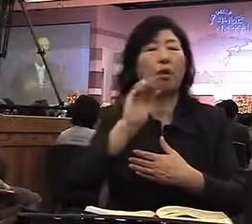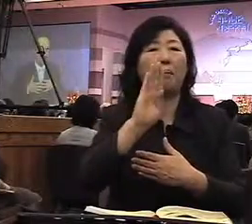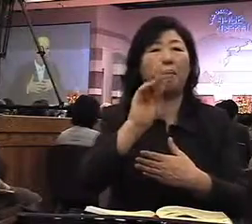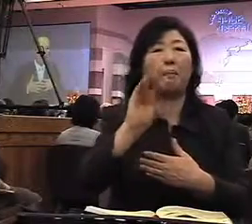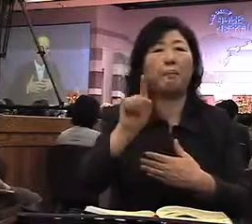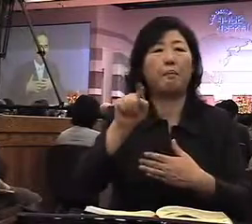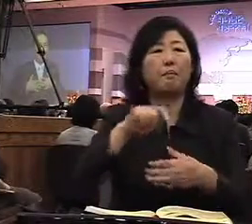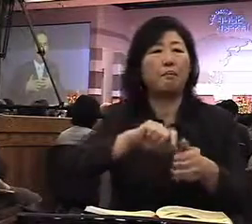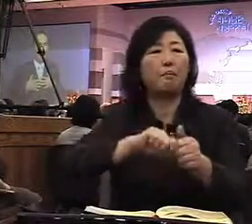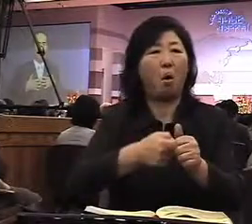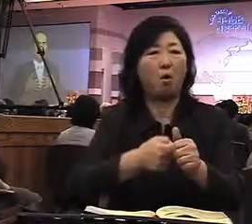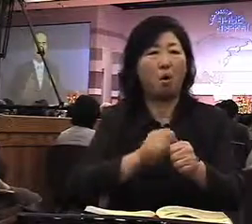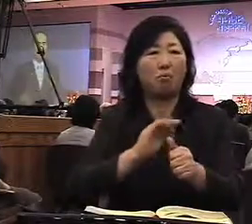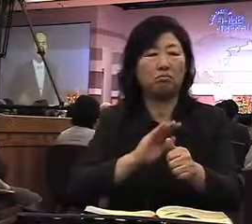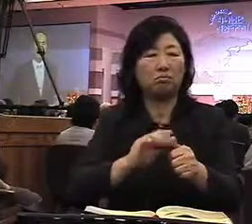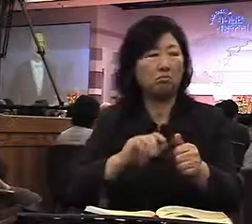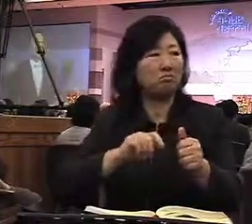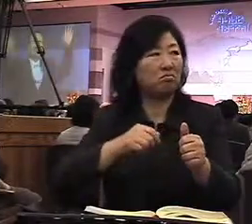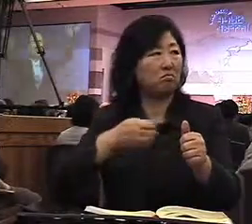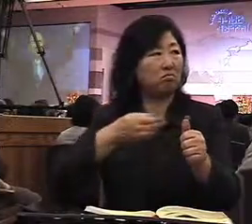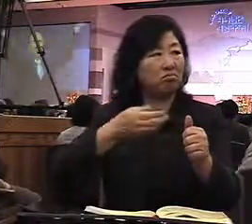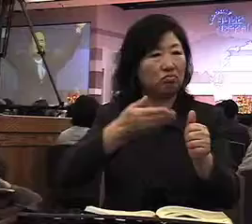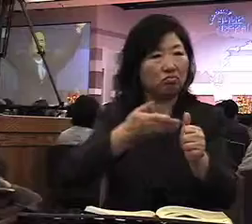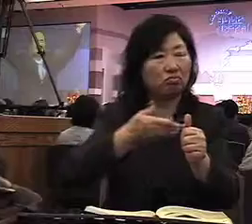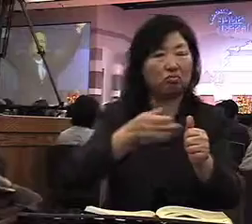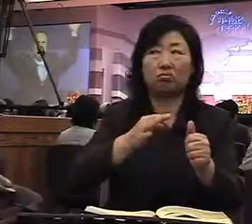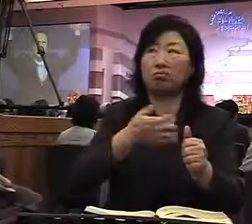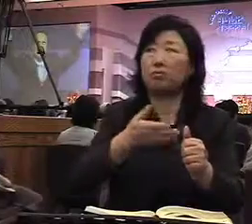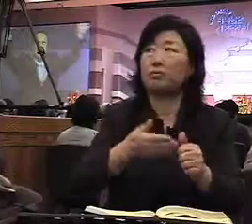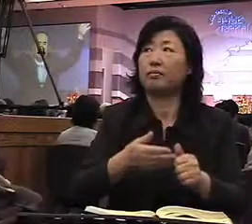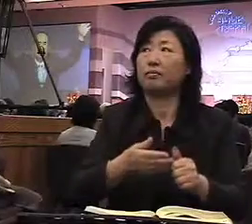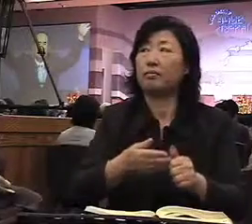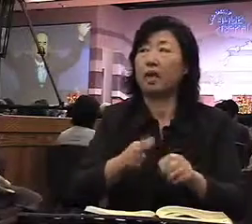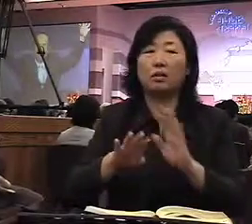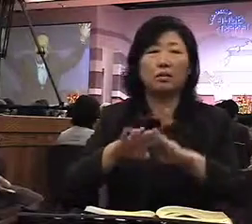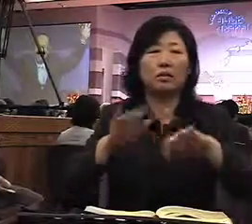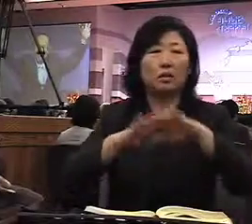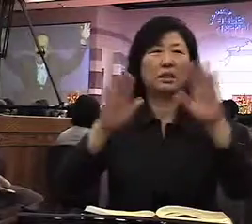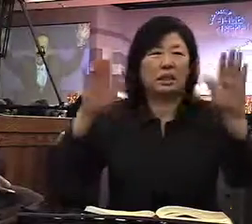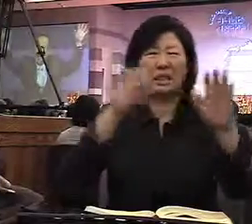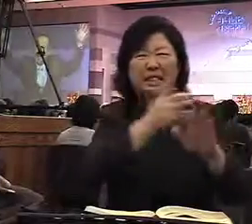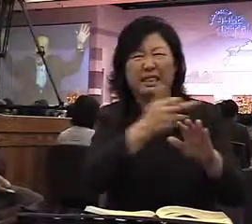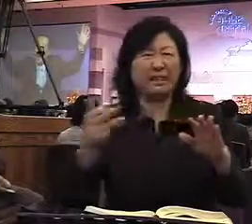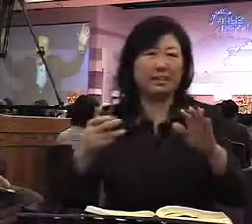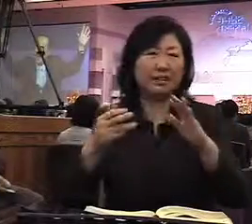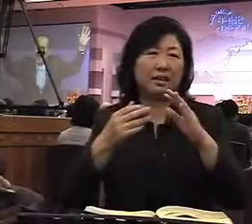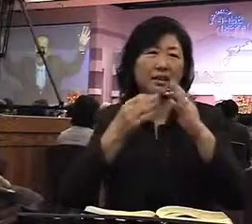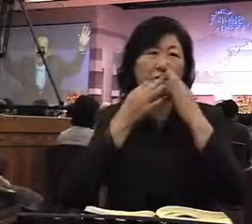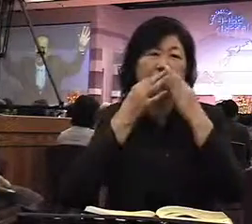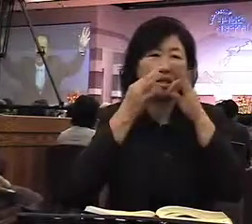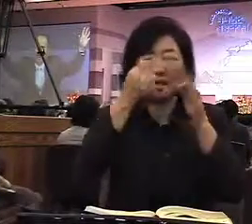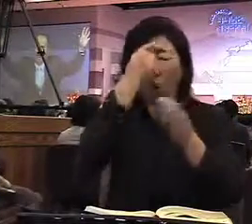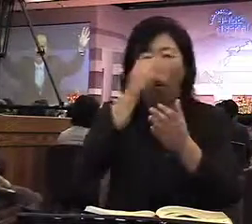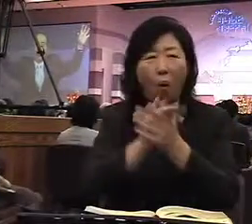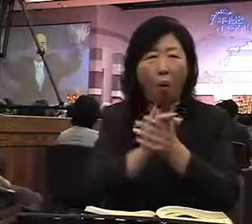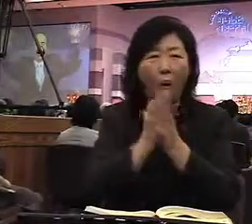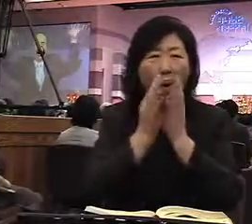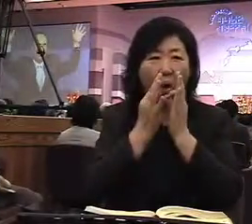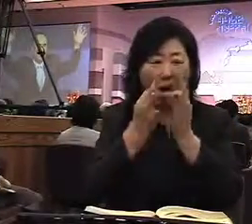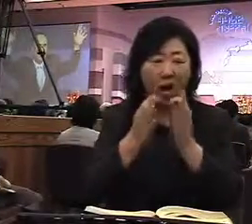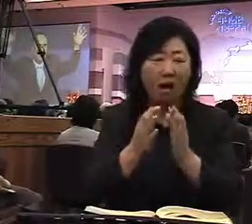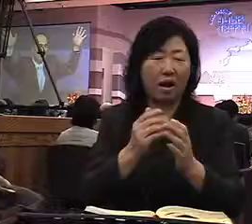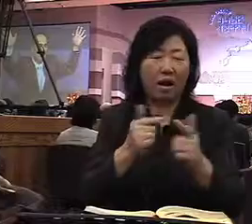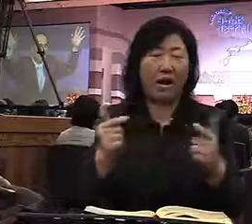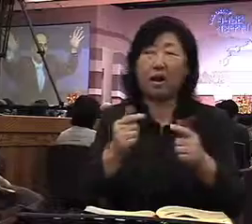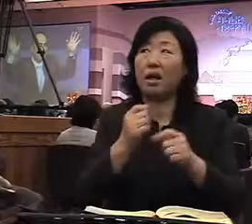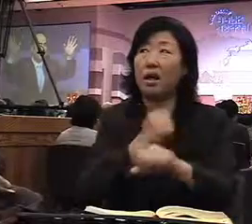보고 감동받았어요. 기도를 시키니까 제가 두 손을 번쩍 들고 얼마나 크게 기도하는지 몰라요. 너무 크게 기도를 했어요. 너무